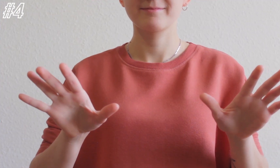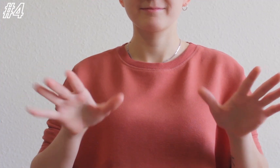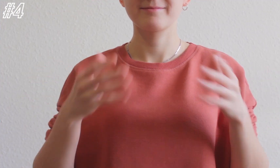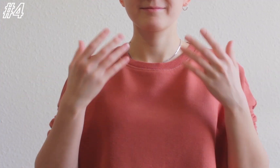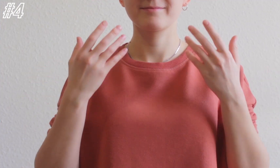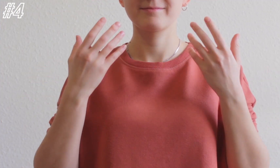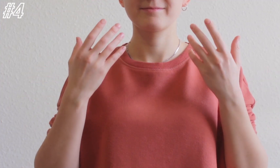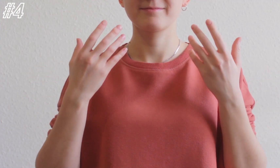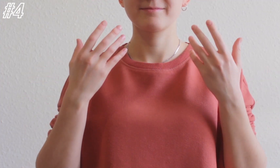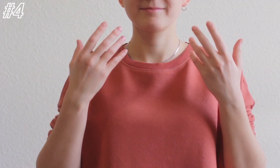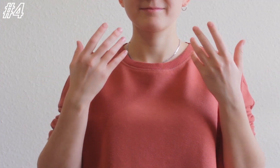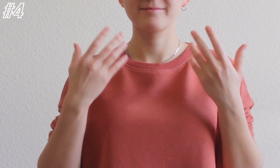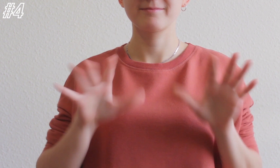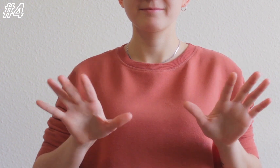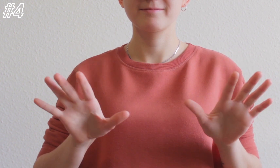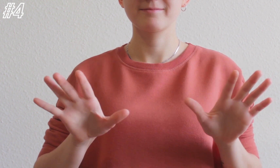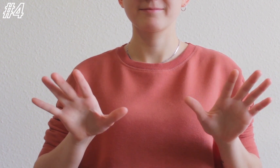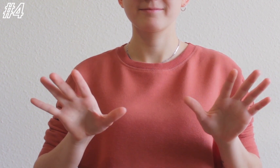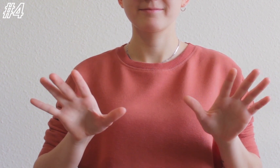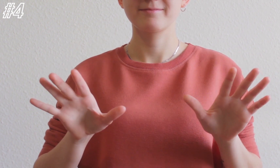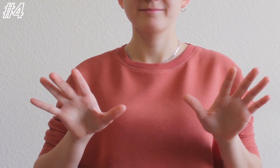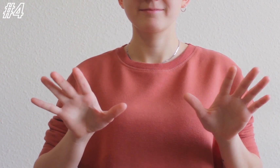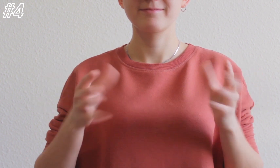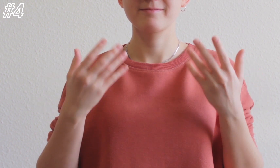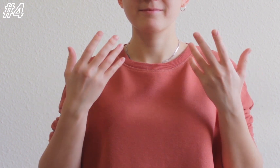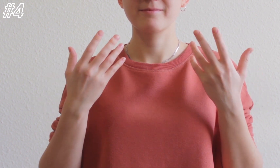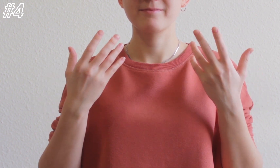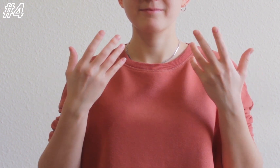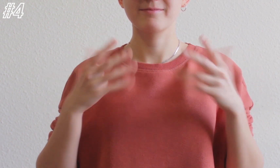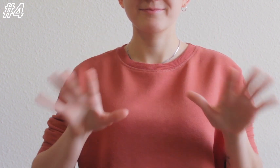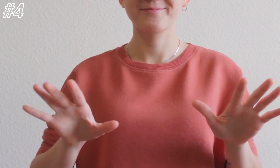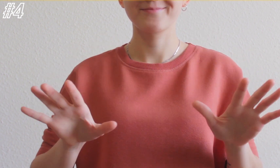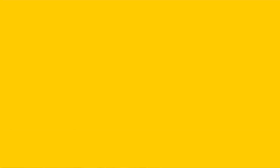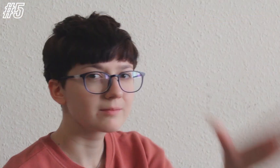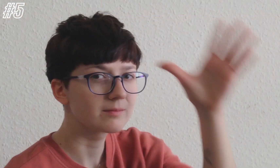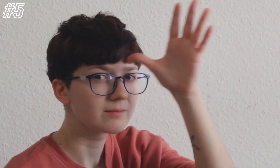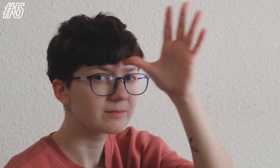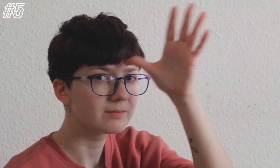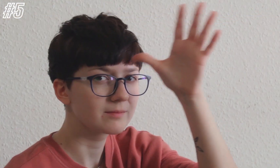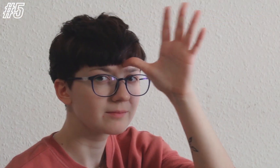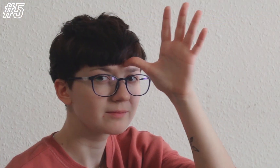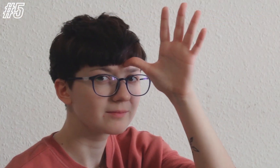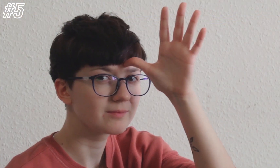ます。何かを終えたと伝えたいときは手を前後にひねりましょう。